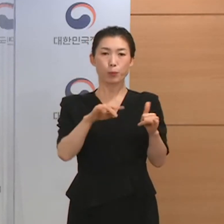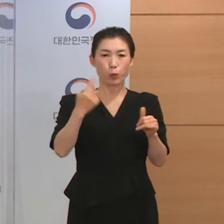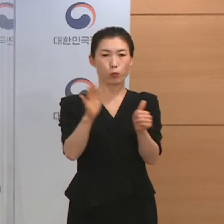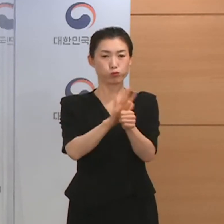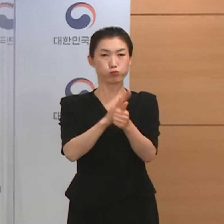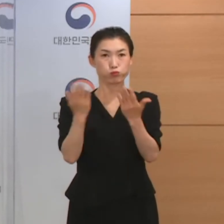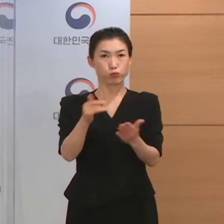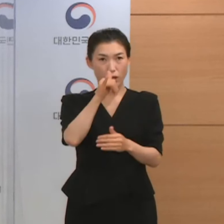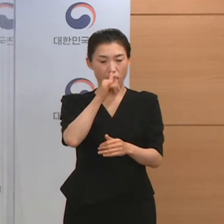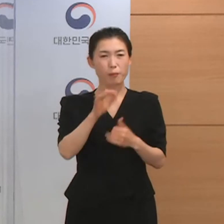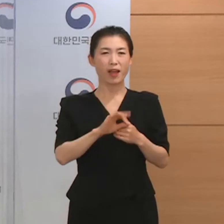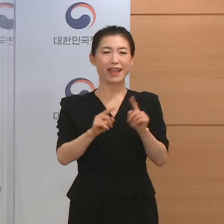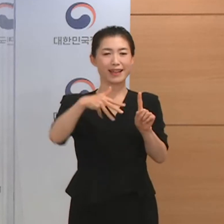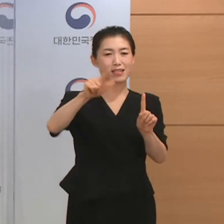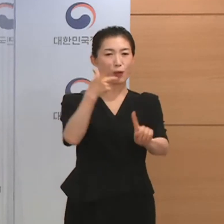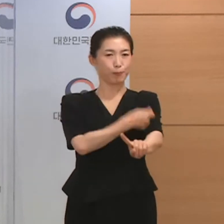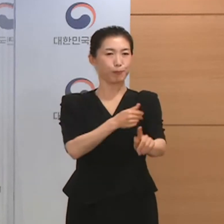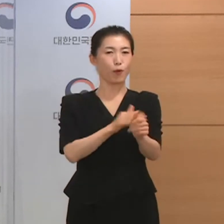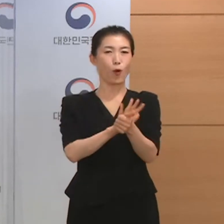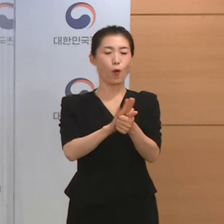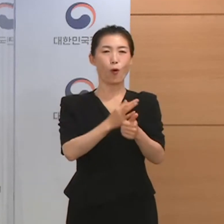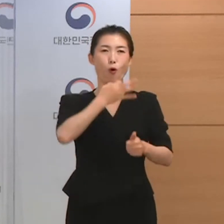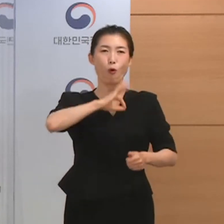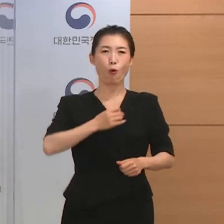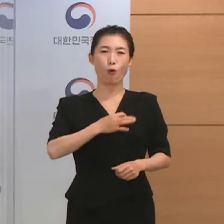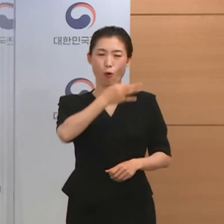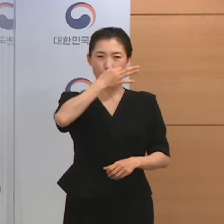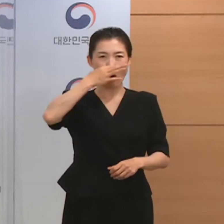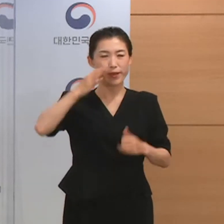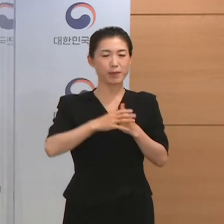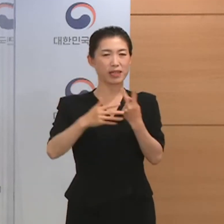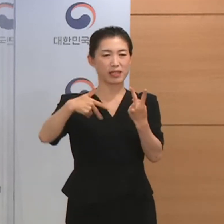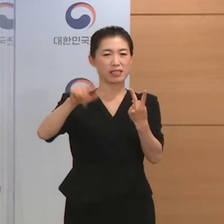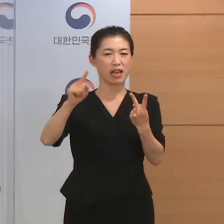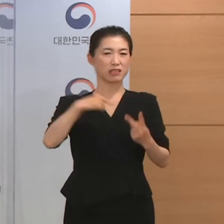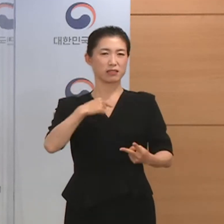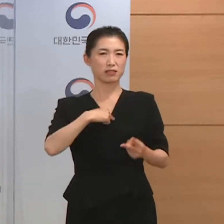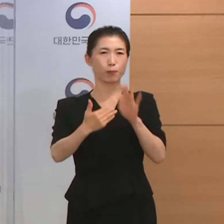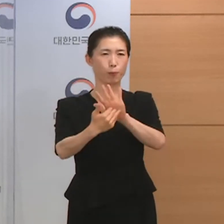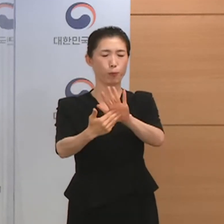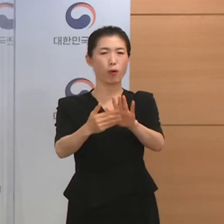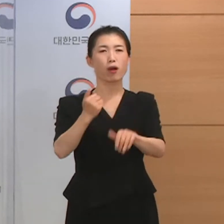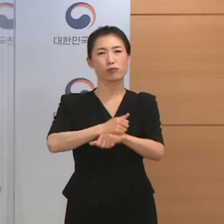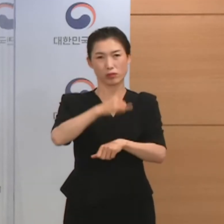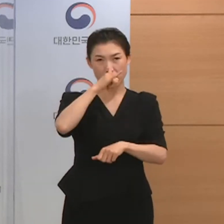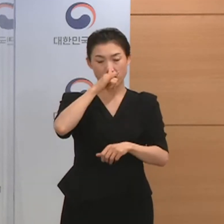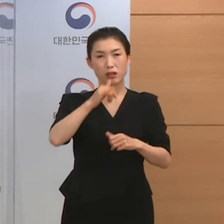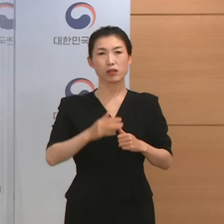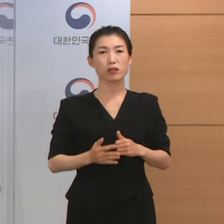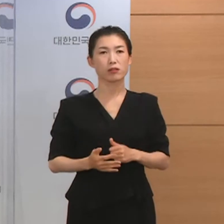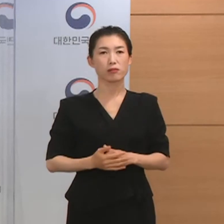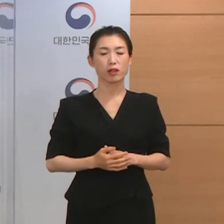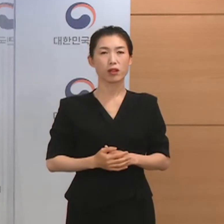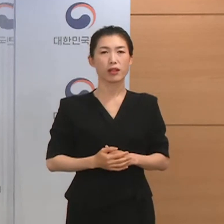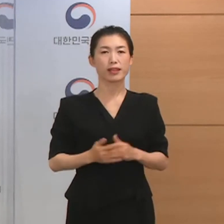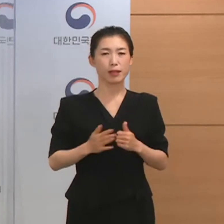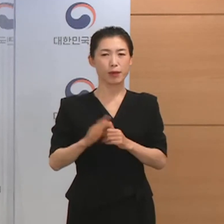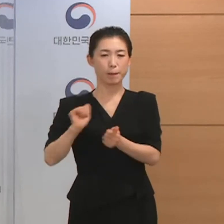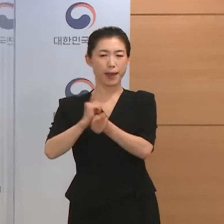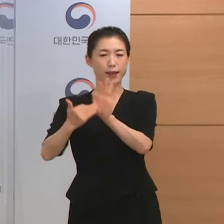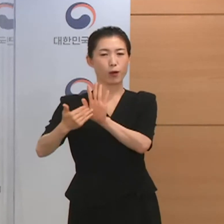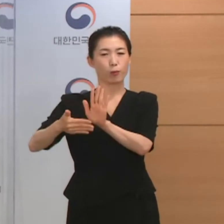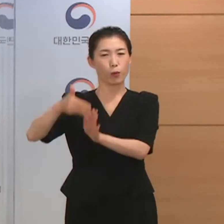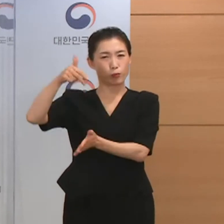맞고 2차 접종을 하지 않는 일환들이 발생할 수 있을 것 같습니다. 이와 관련해 방역당국이 구상하고